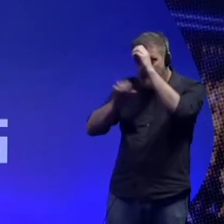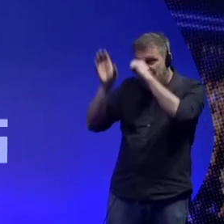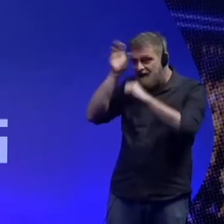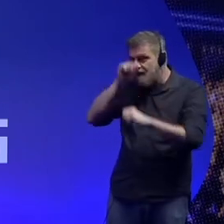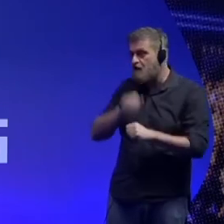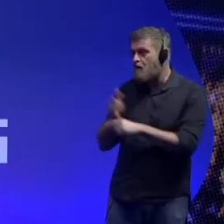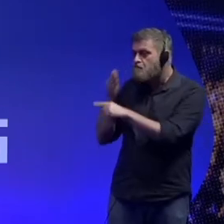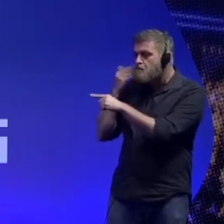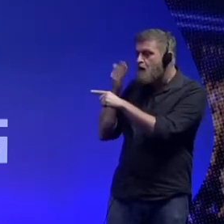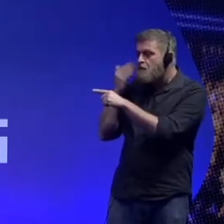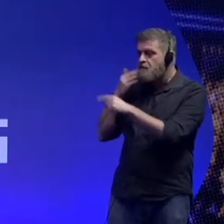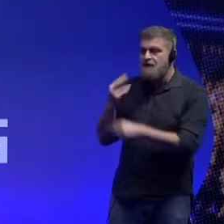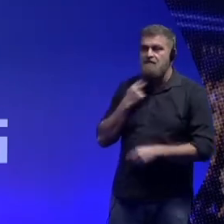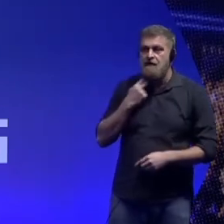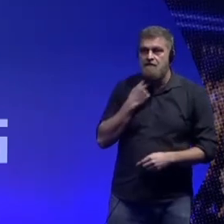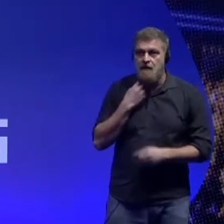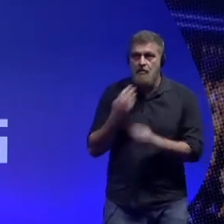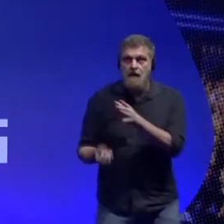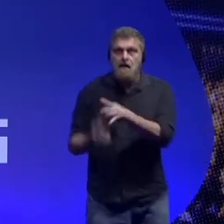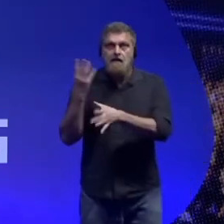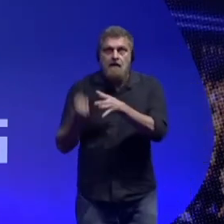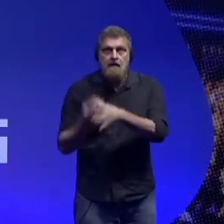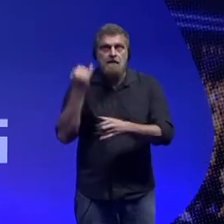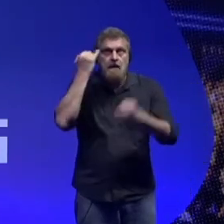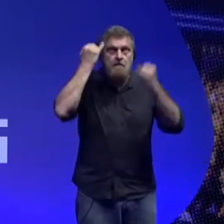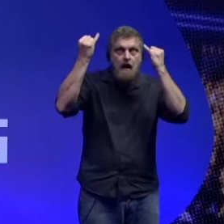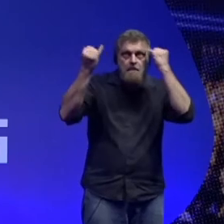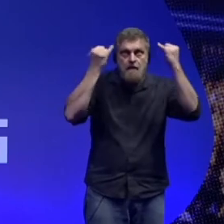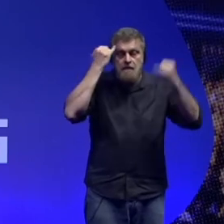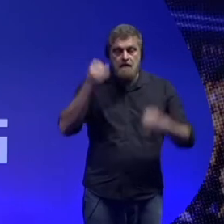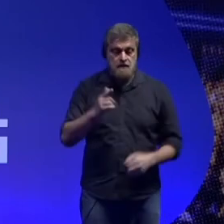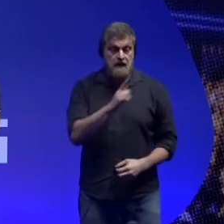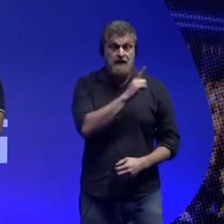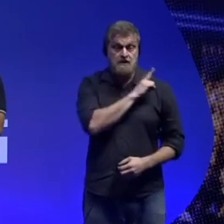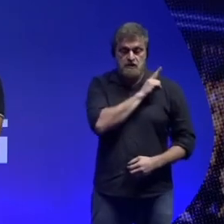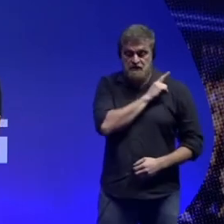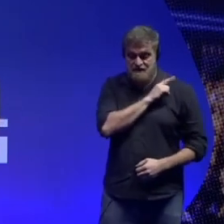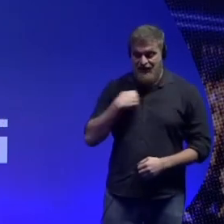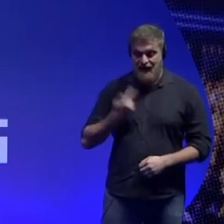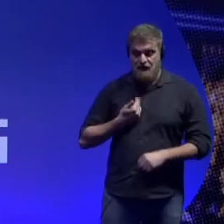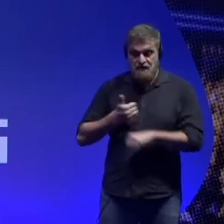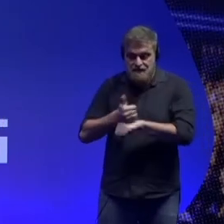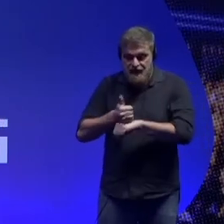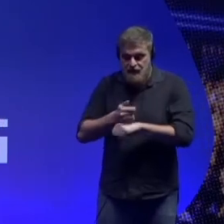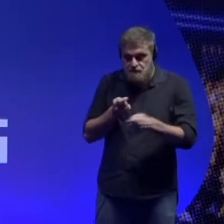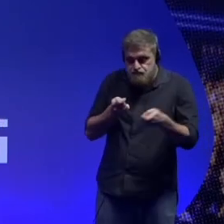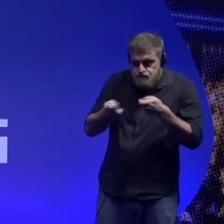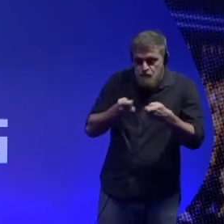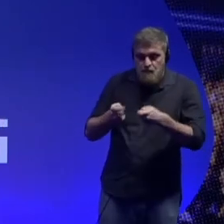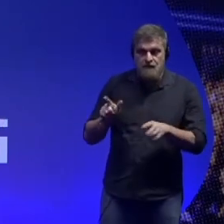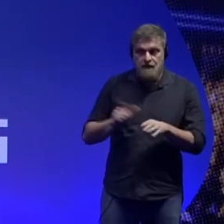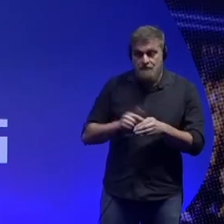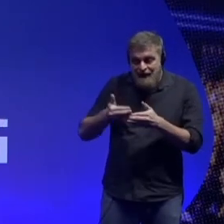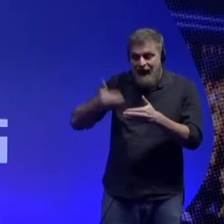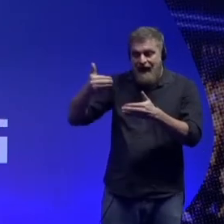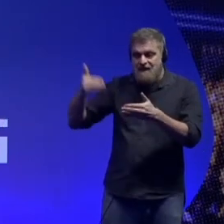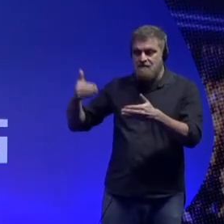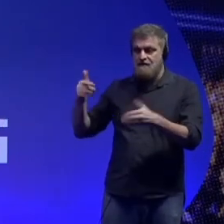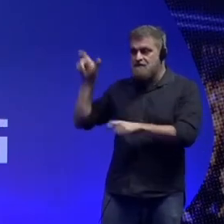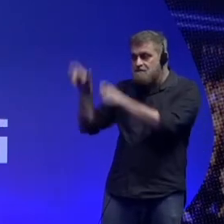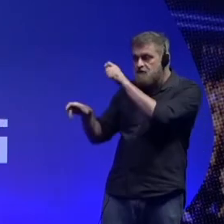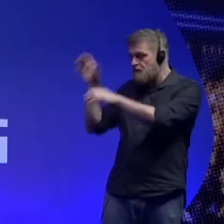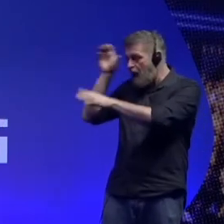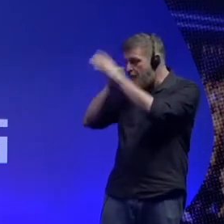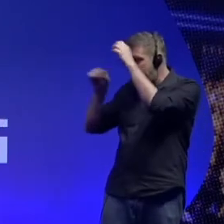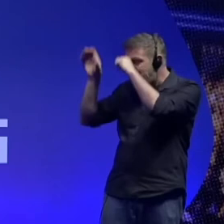parar de ficar inventando a roda o tempo todo quando o assunto é gerenciar a nossa carreira. Tanta gente veio atrás da gente, aprendeu tanto. E,